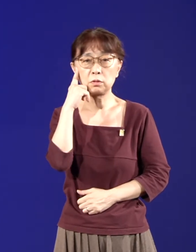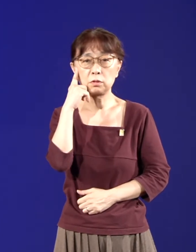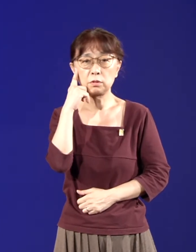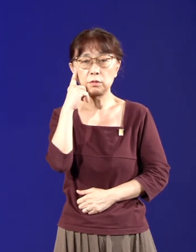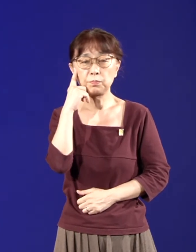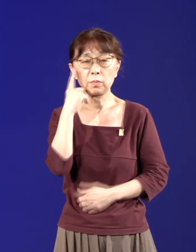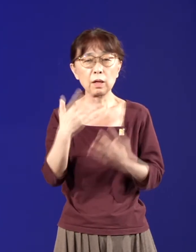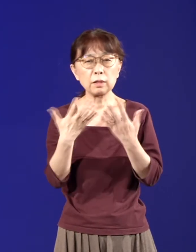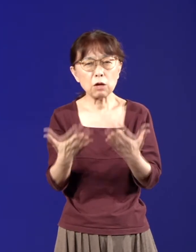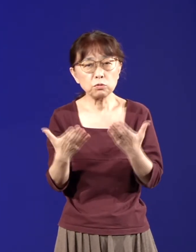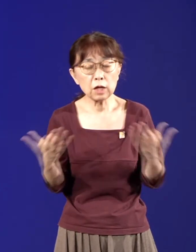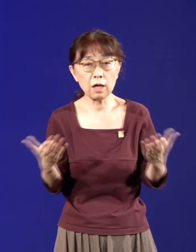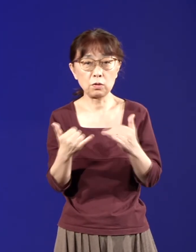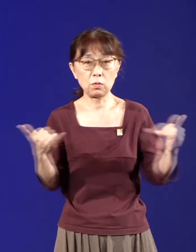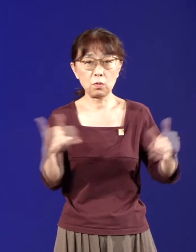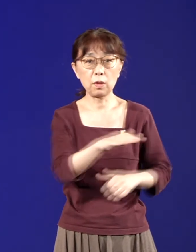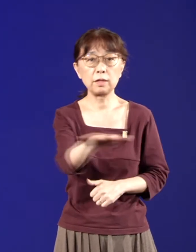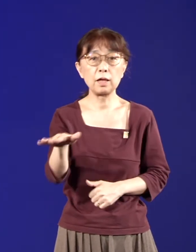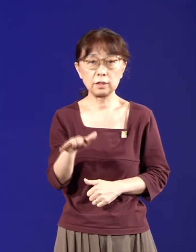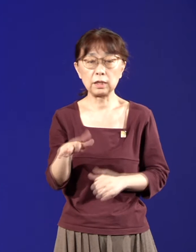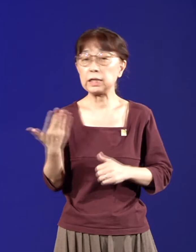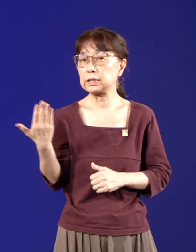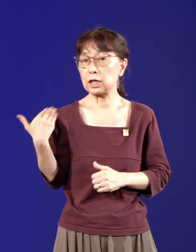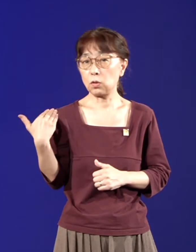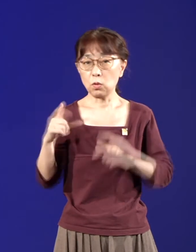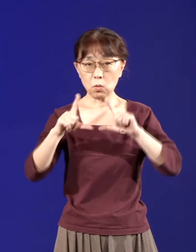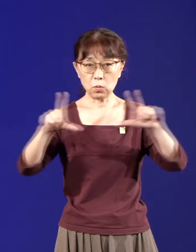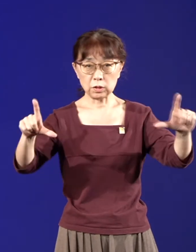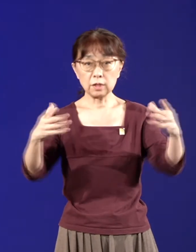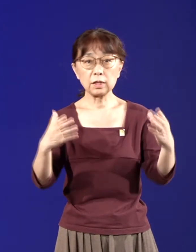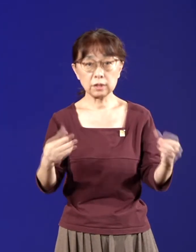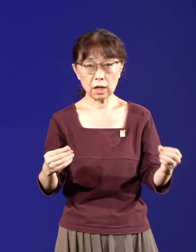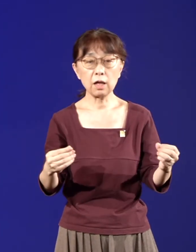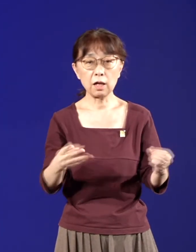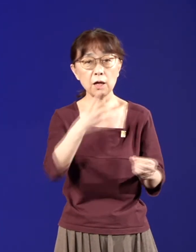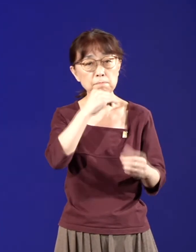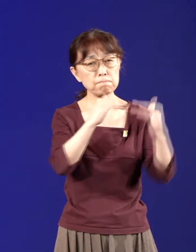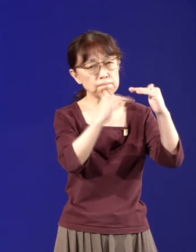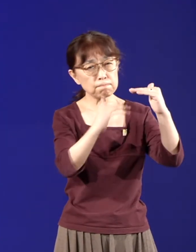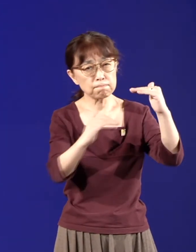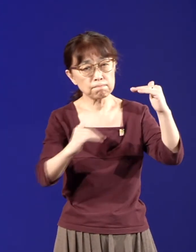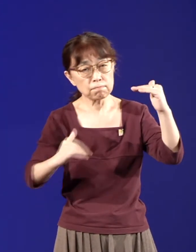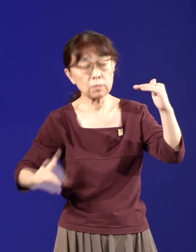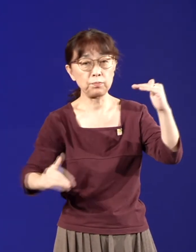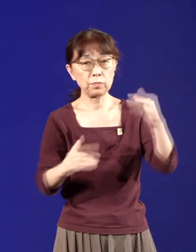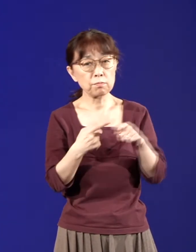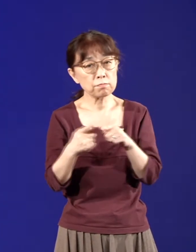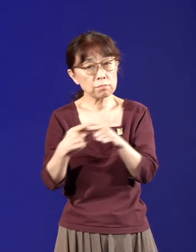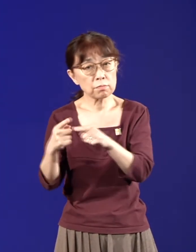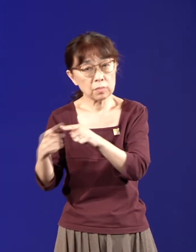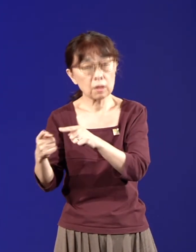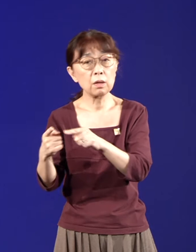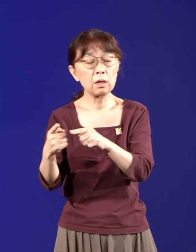くの方に、先ほどお知らせいたしましたように、順次、接種のできる